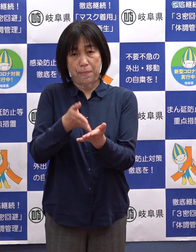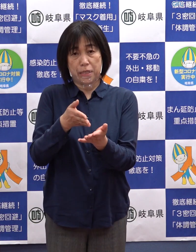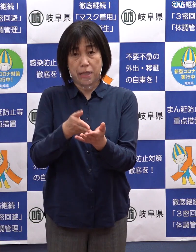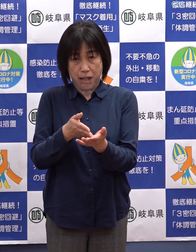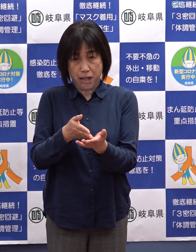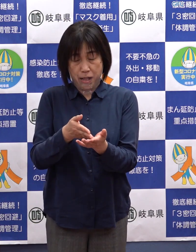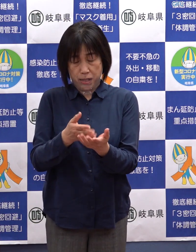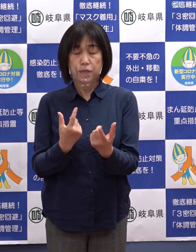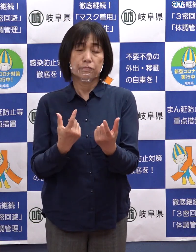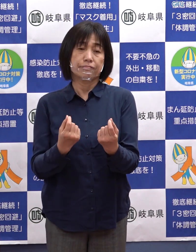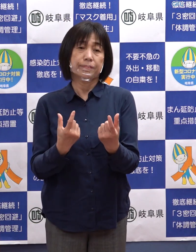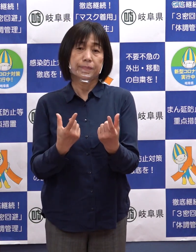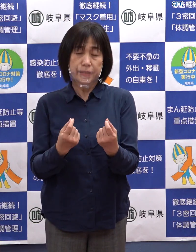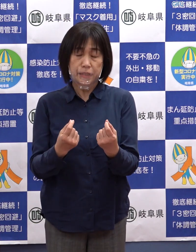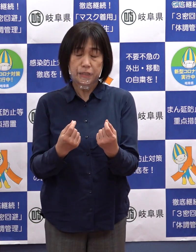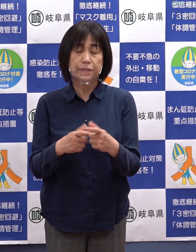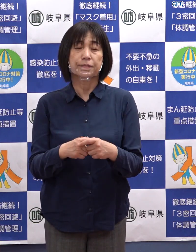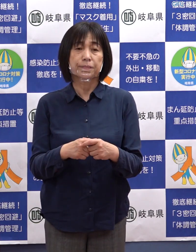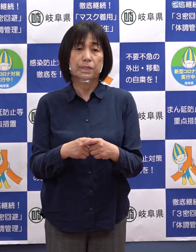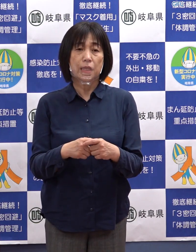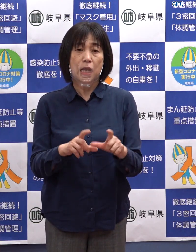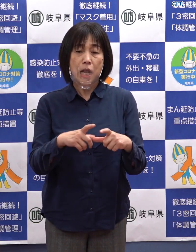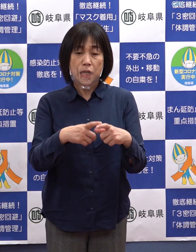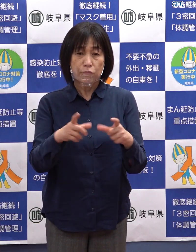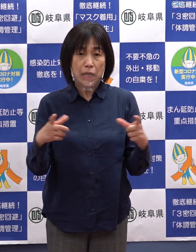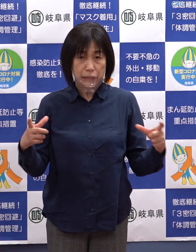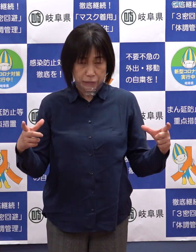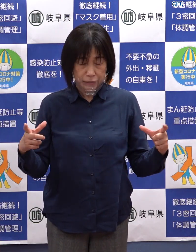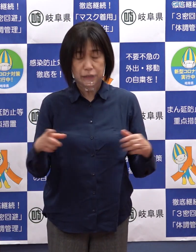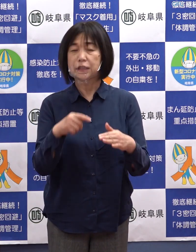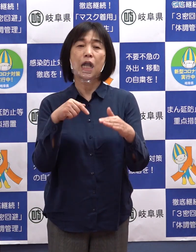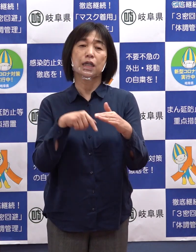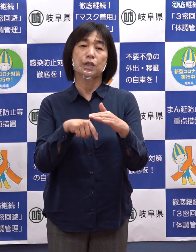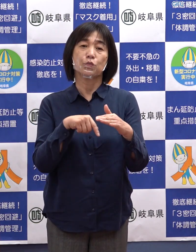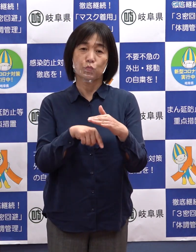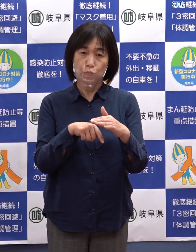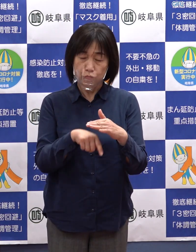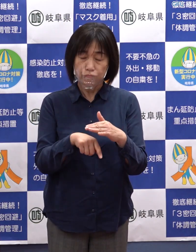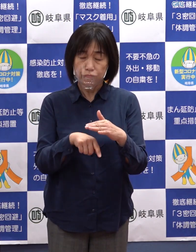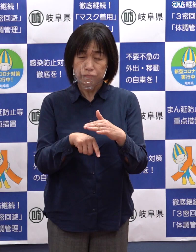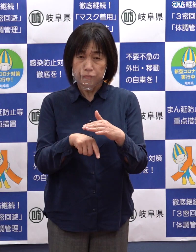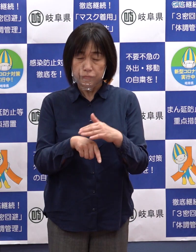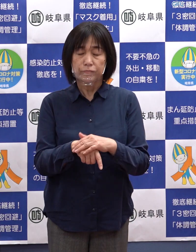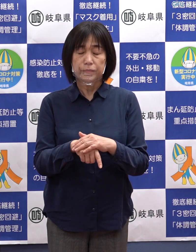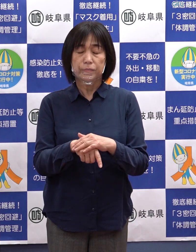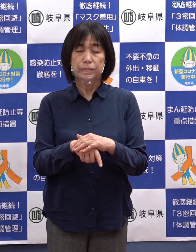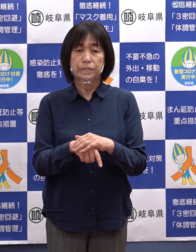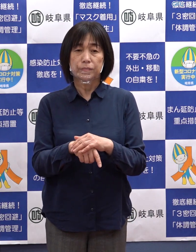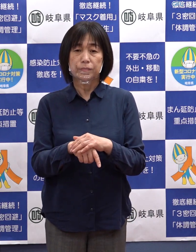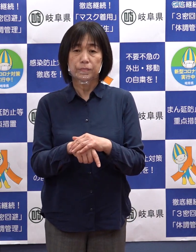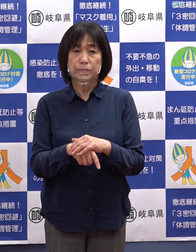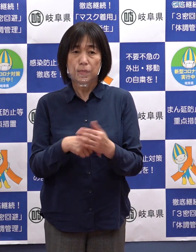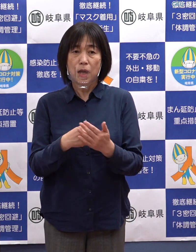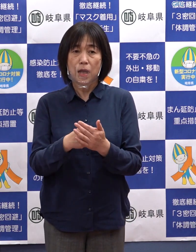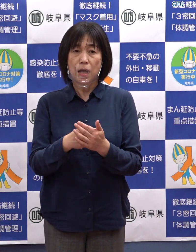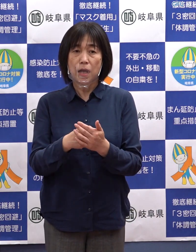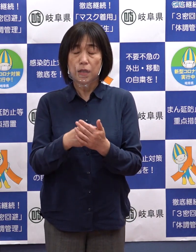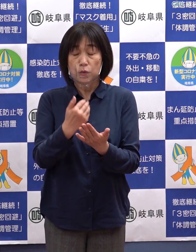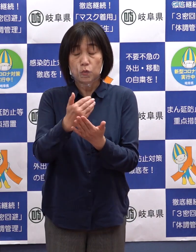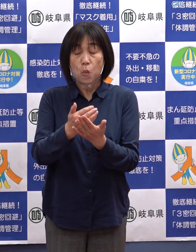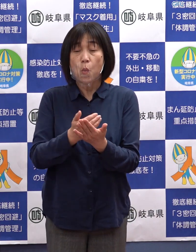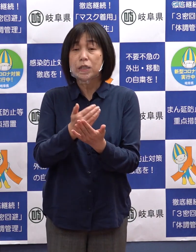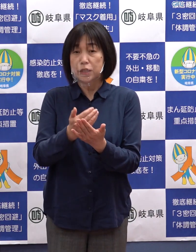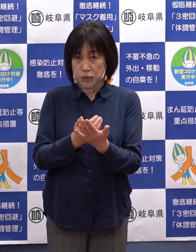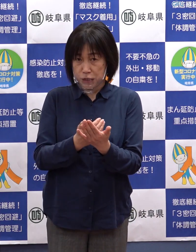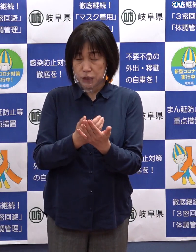した6市町の、拡大した理由というのはそうだと思うんですが、はい、残りのところに関しても、はい、一定 の、 その時短